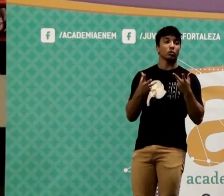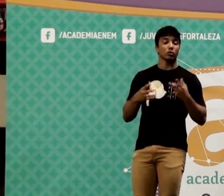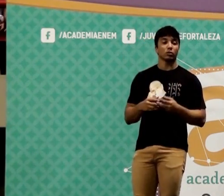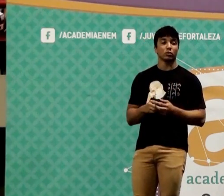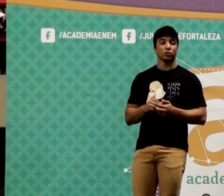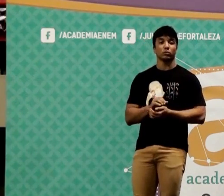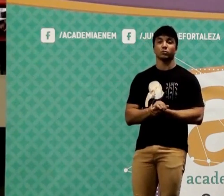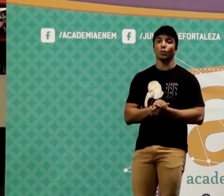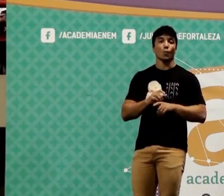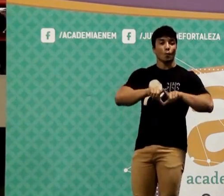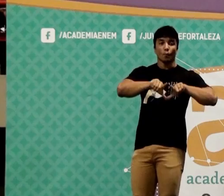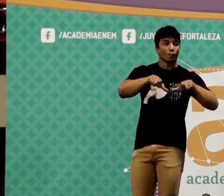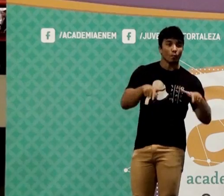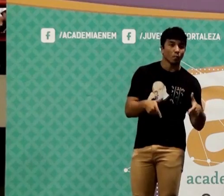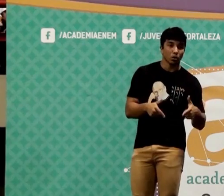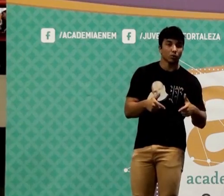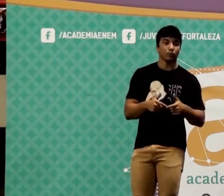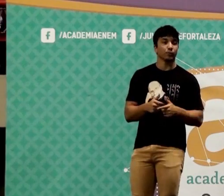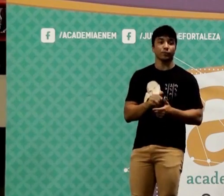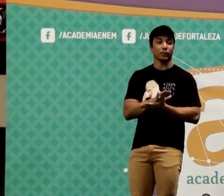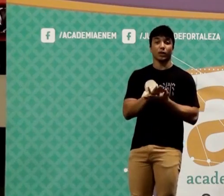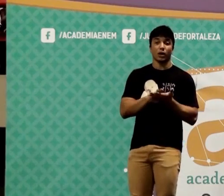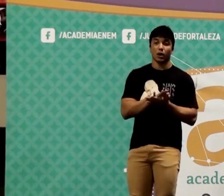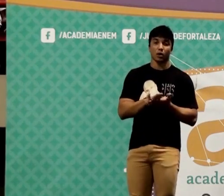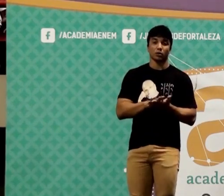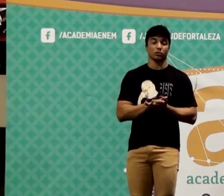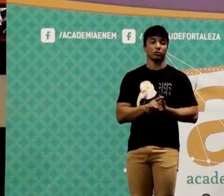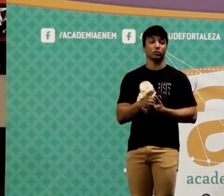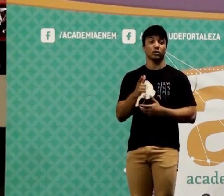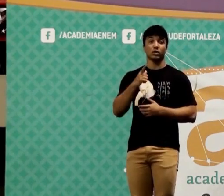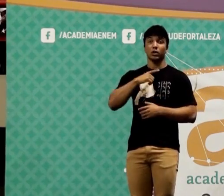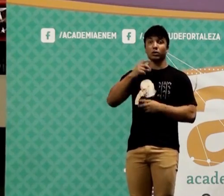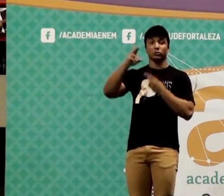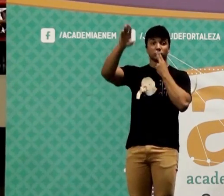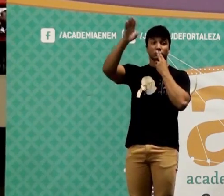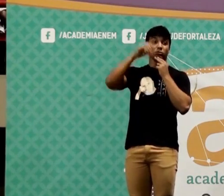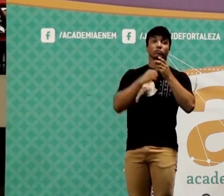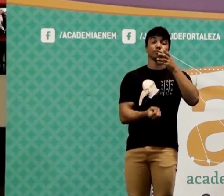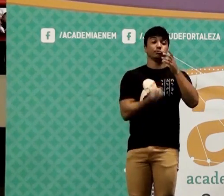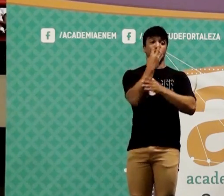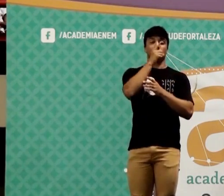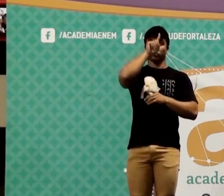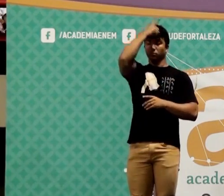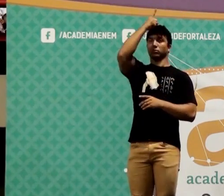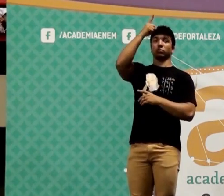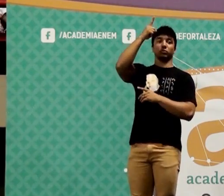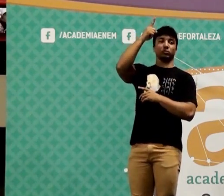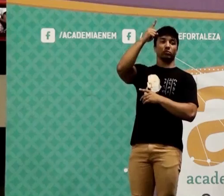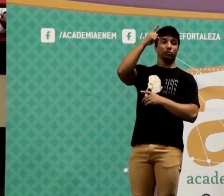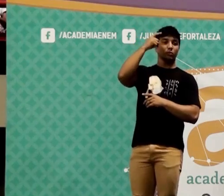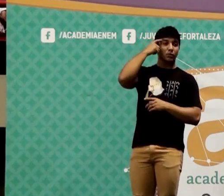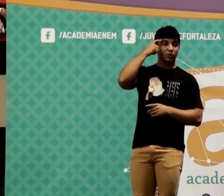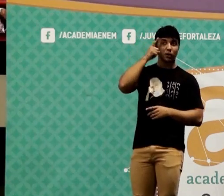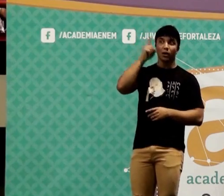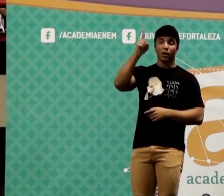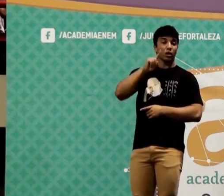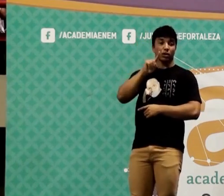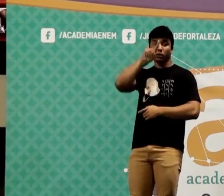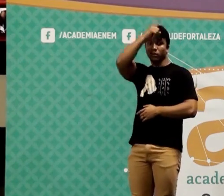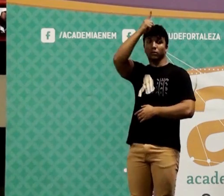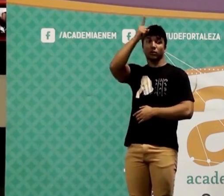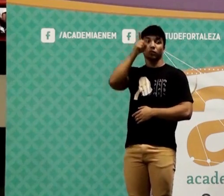associação que o Hitler fez do Terceiro Reich com o Sacro Império Romano Germânico. Ó, deixa eu dizer